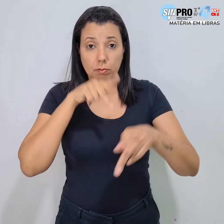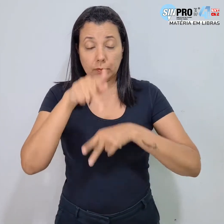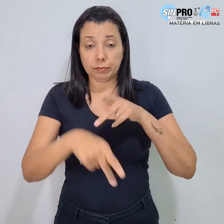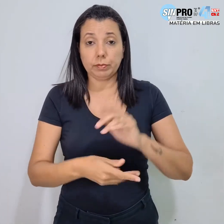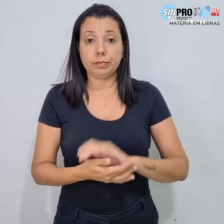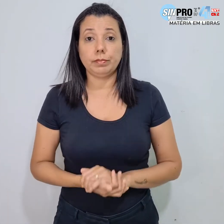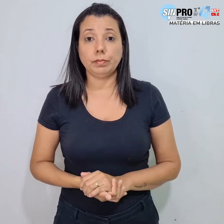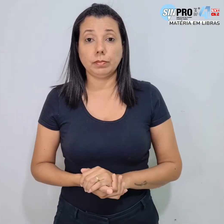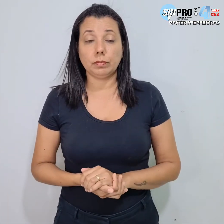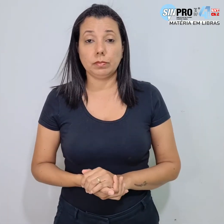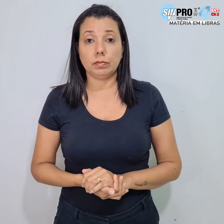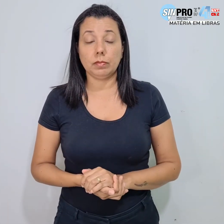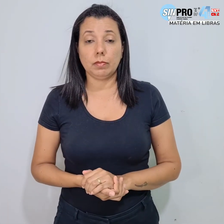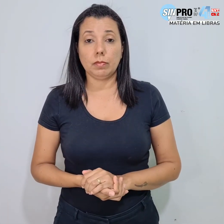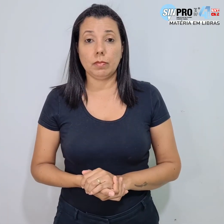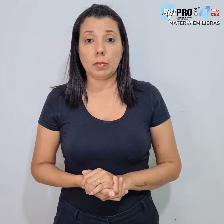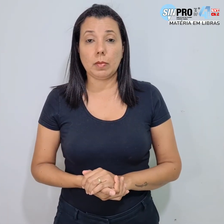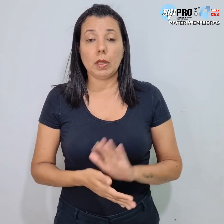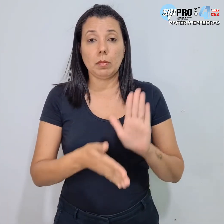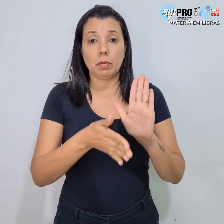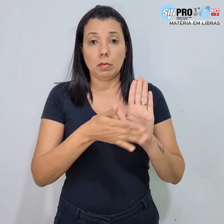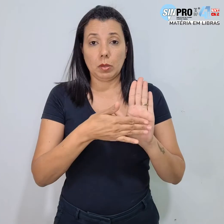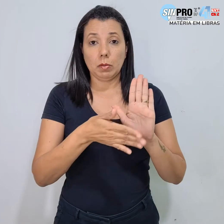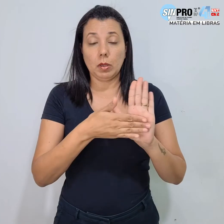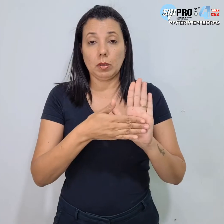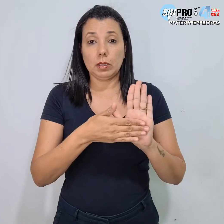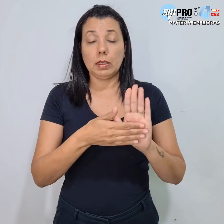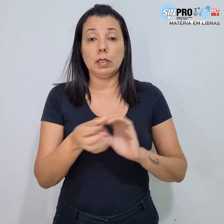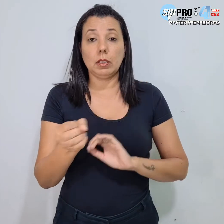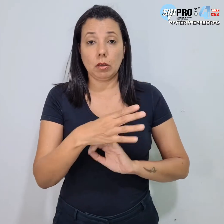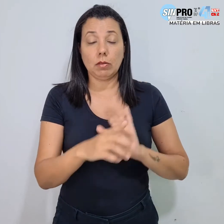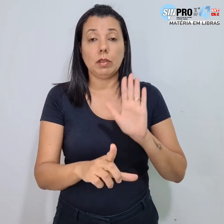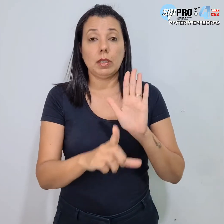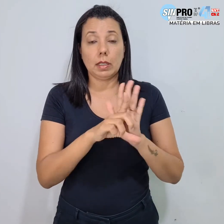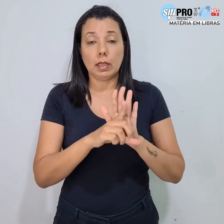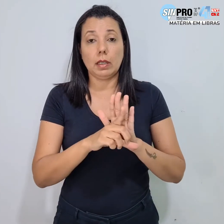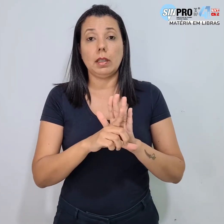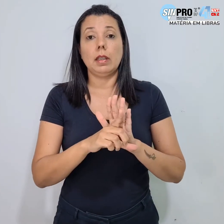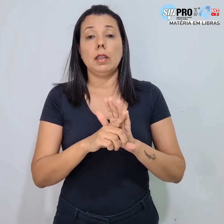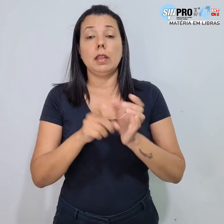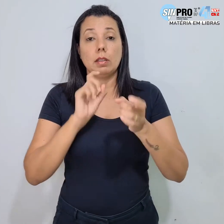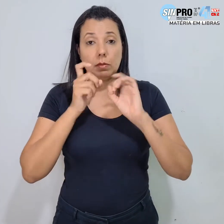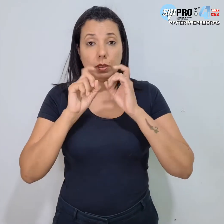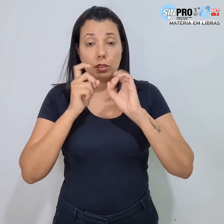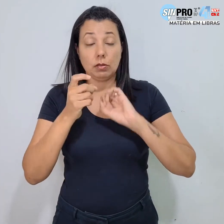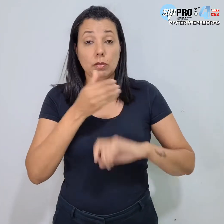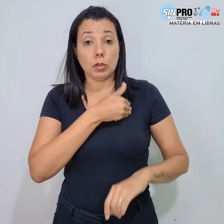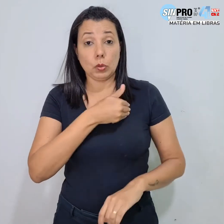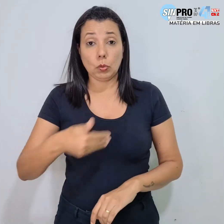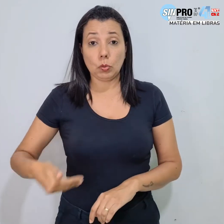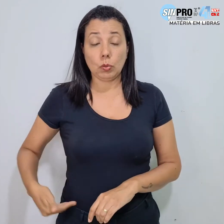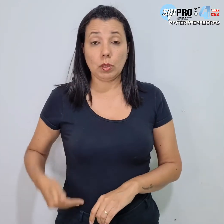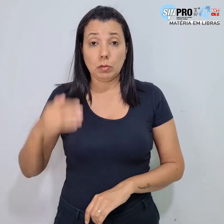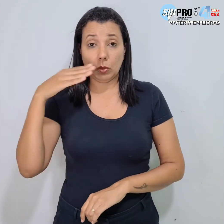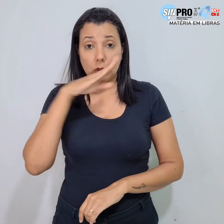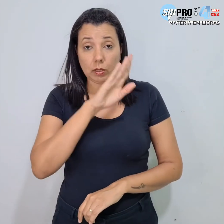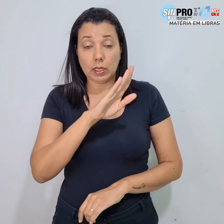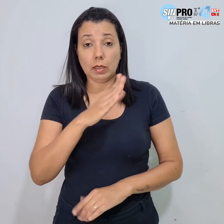população. A minuta da reforma administrativa que o governo Bolsonaro